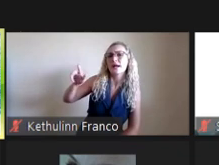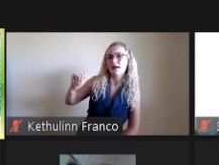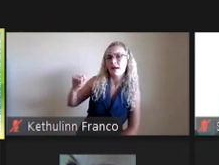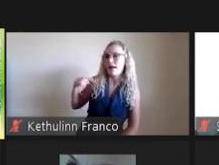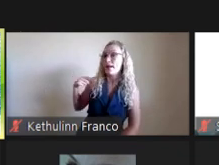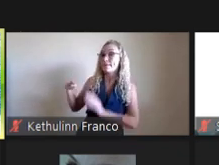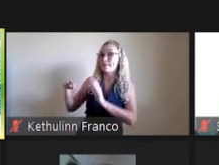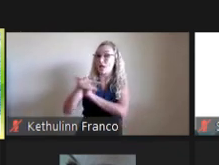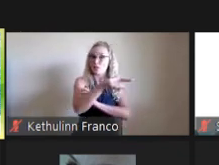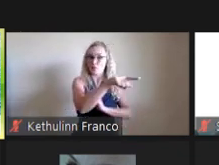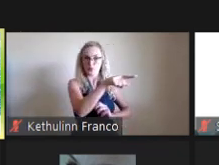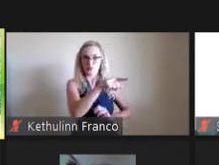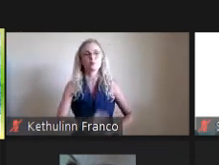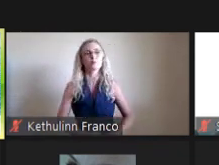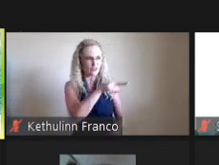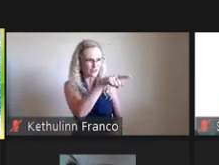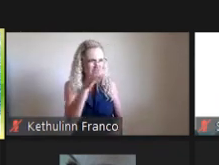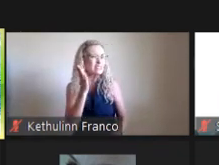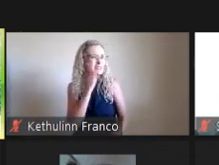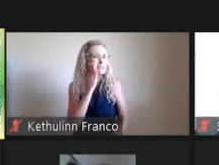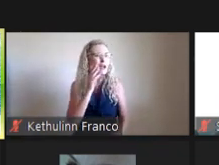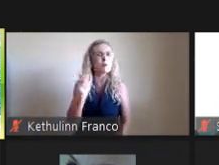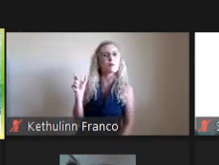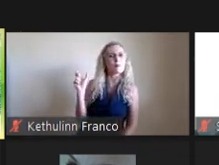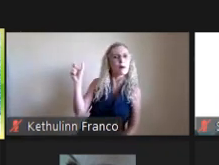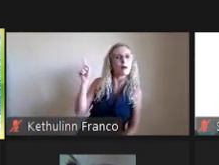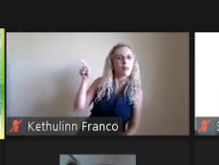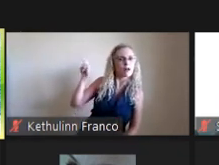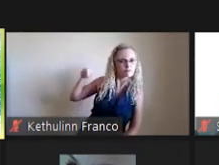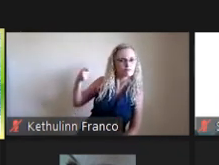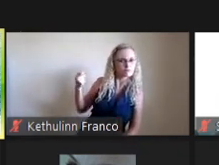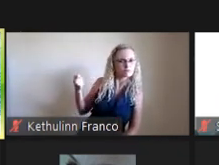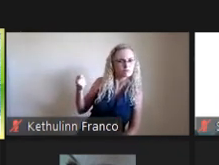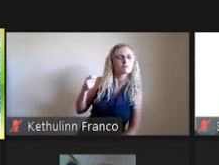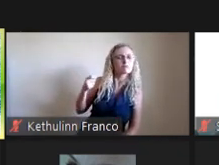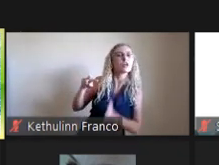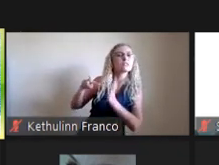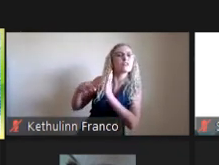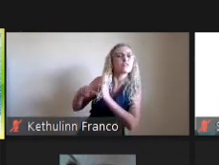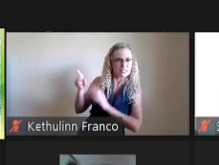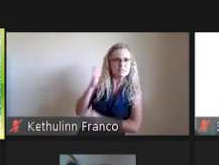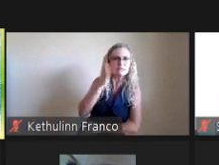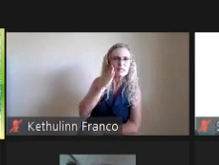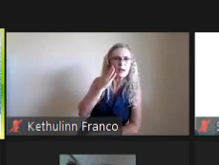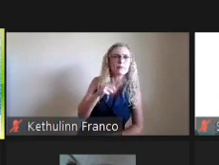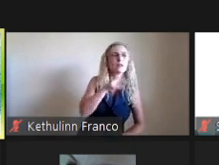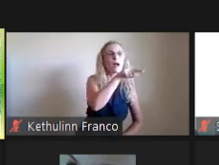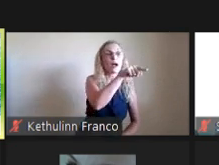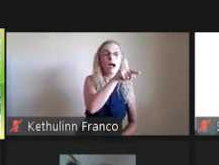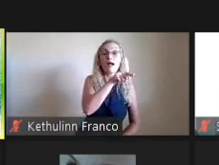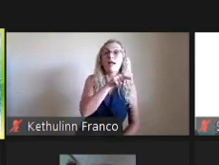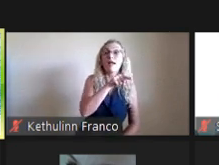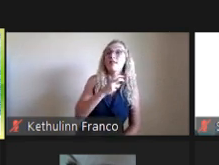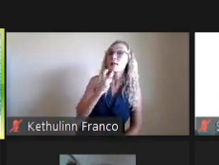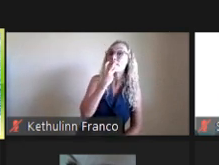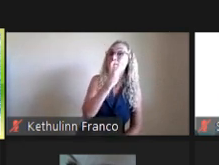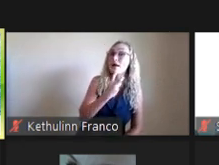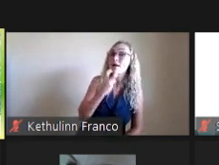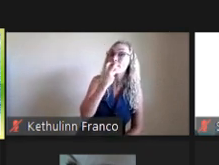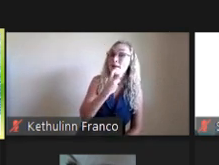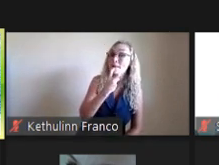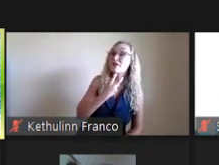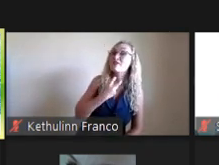uma surda levantou a mão e leu. Ela falou manga. Perfeito, a dicção